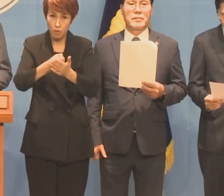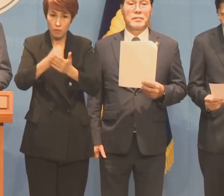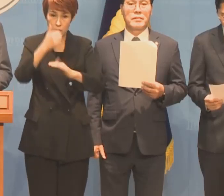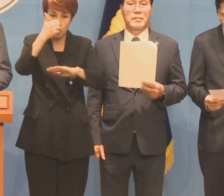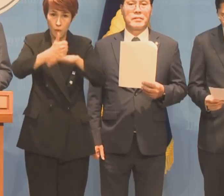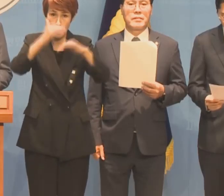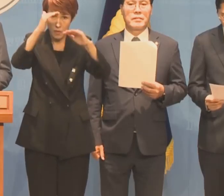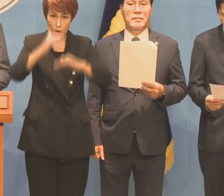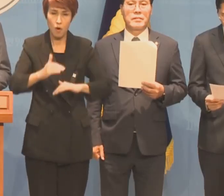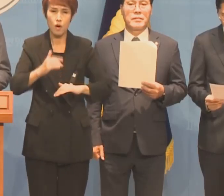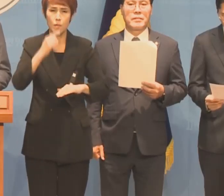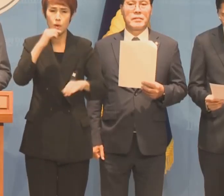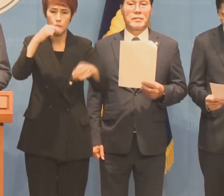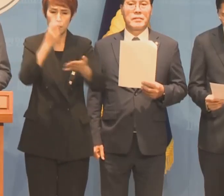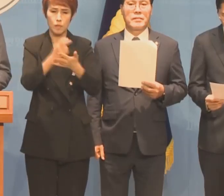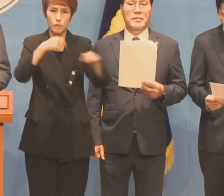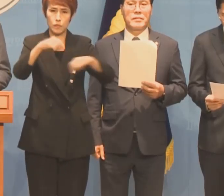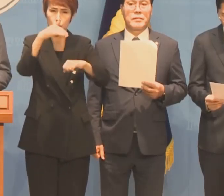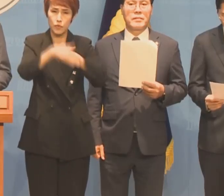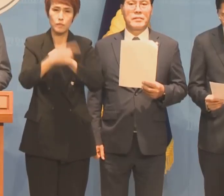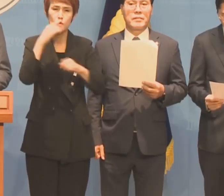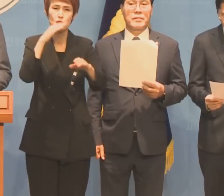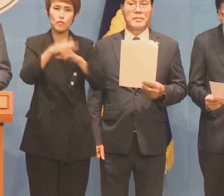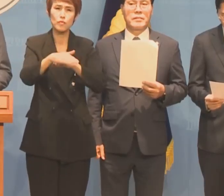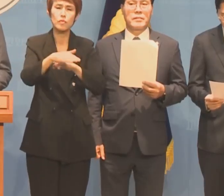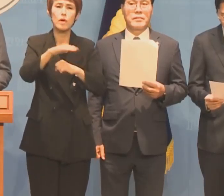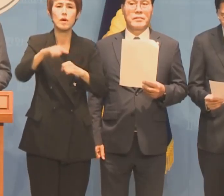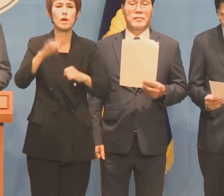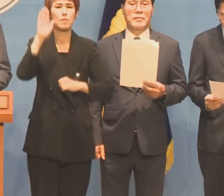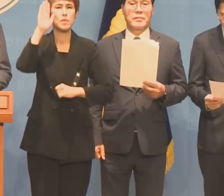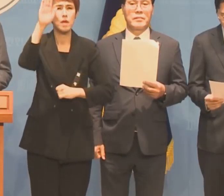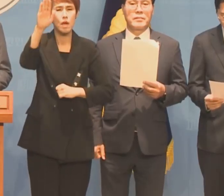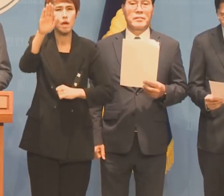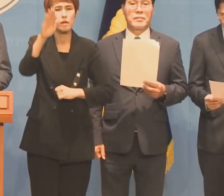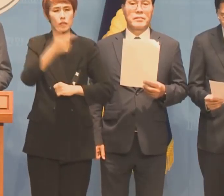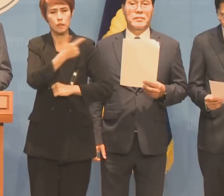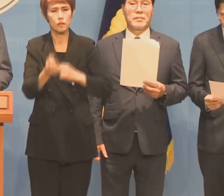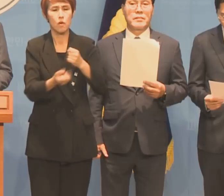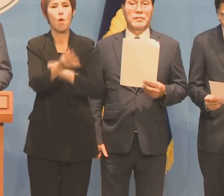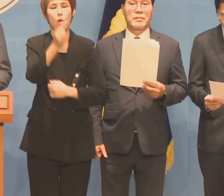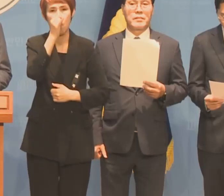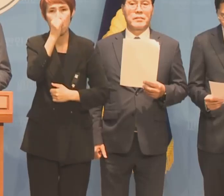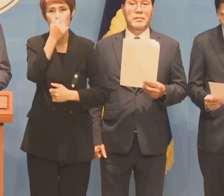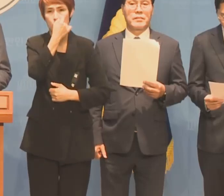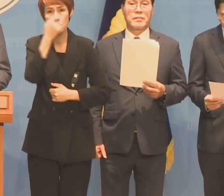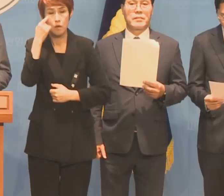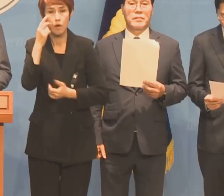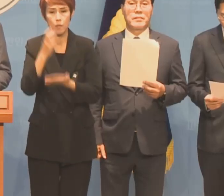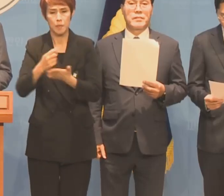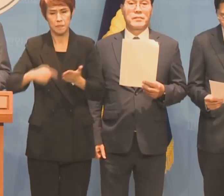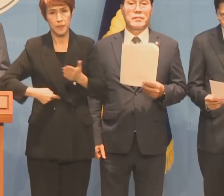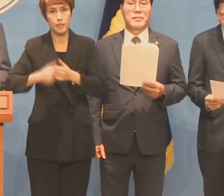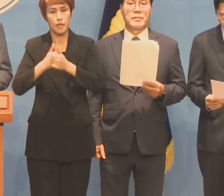민주주의 미래에 지대한 영향을 미치는 만큼 오로지 증거와 법리, 양심에 따라